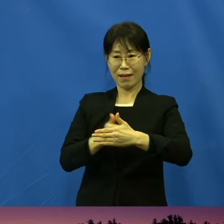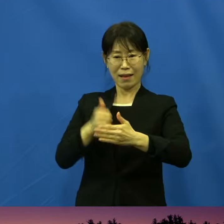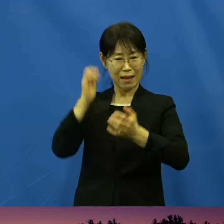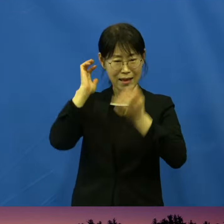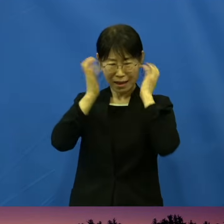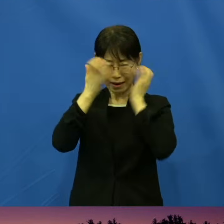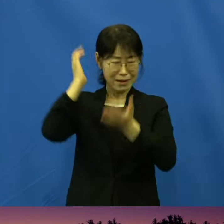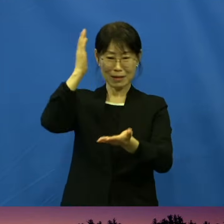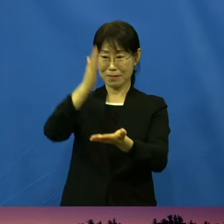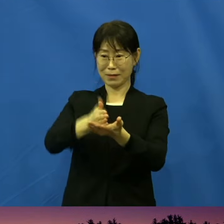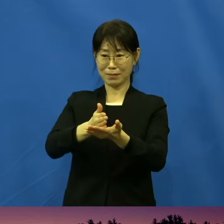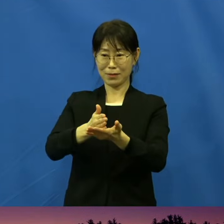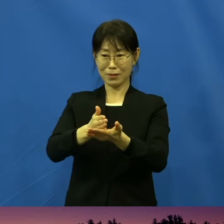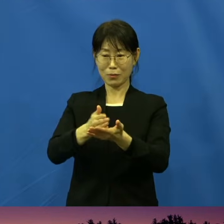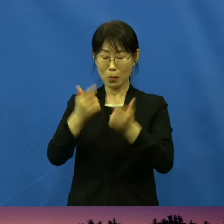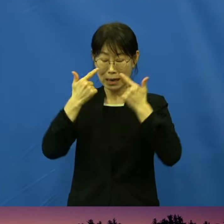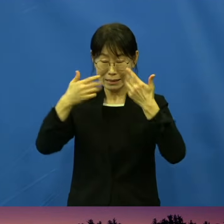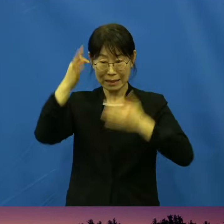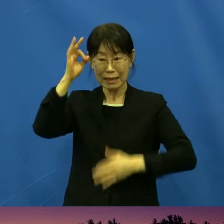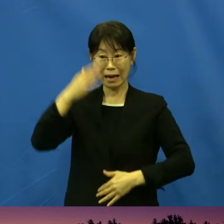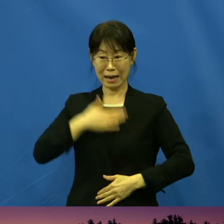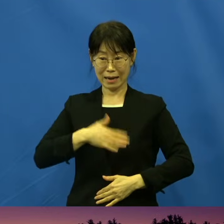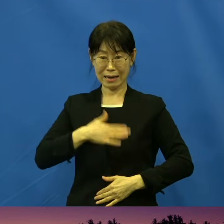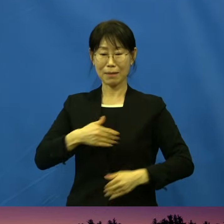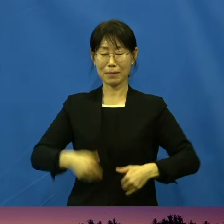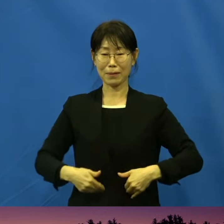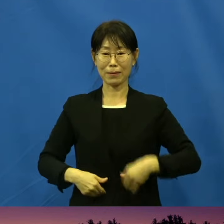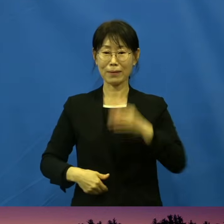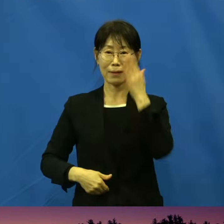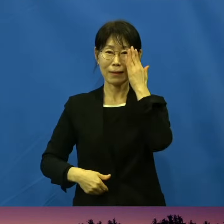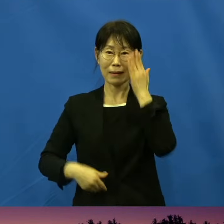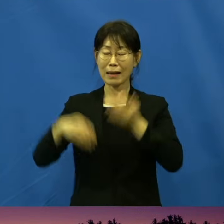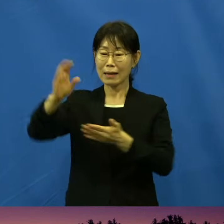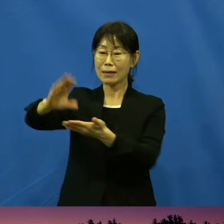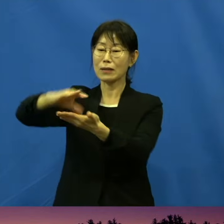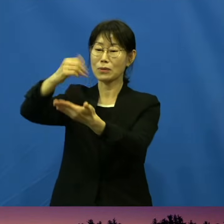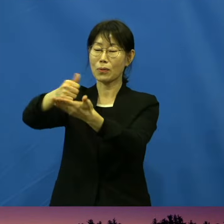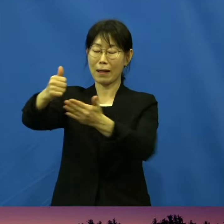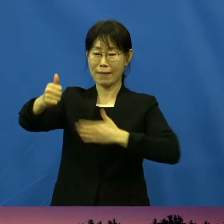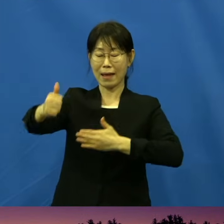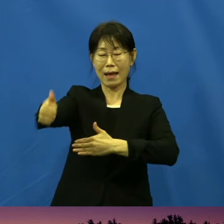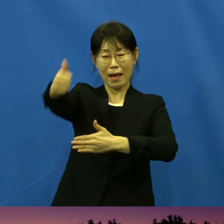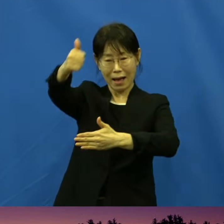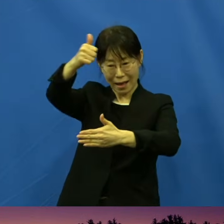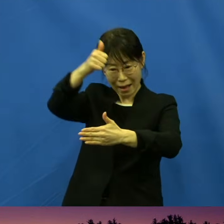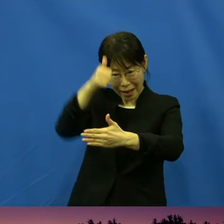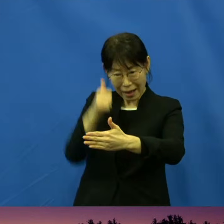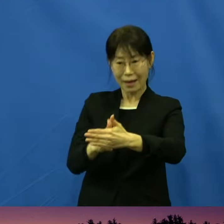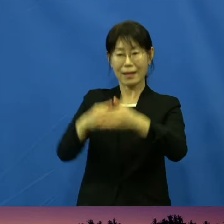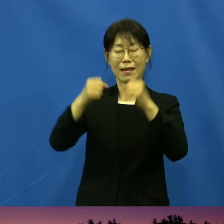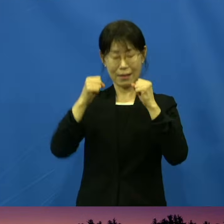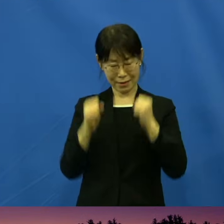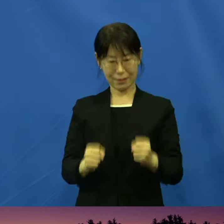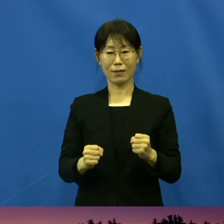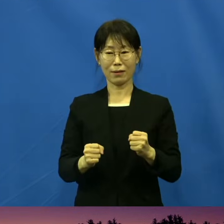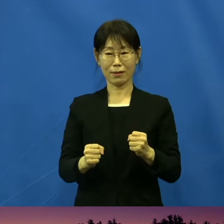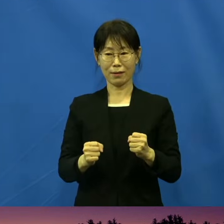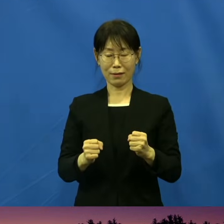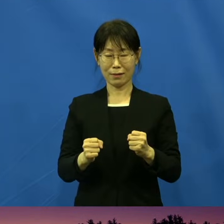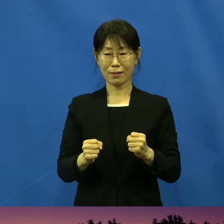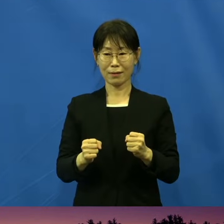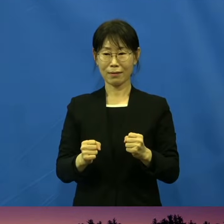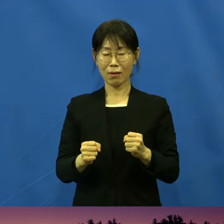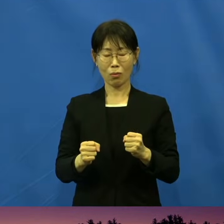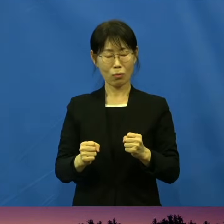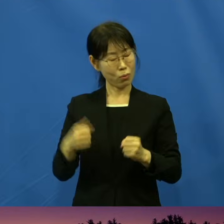됩니다. 우리에게 놀라운 일이란 거죠. 그리스도가 내 안에 계신다는 거예요.